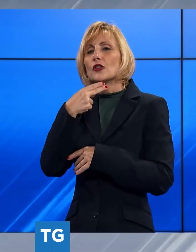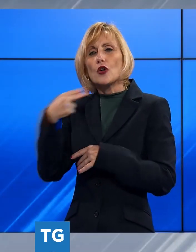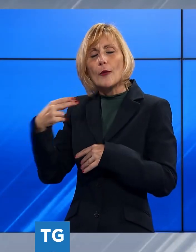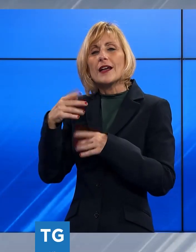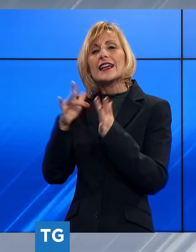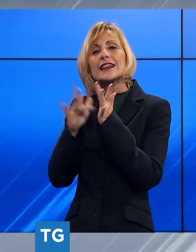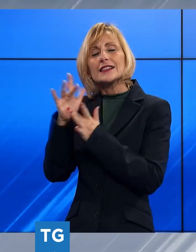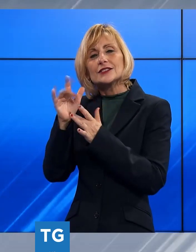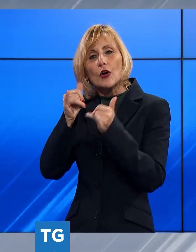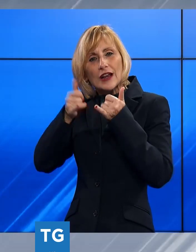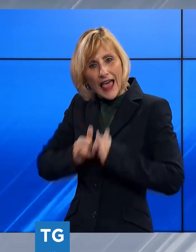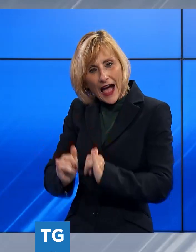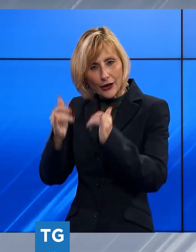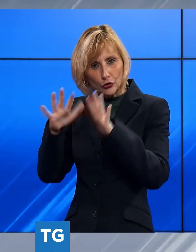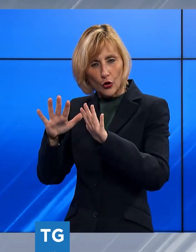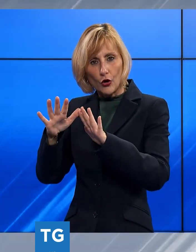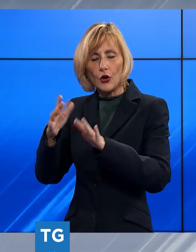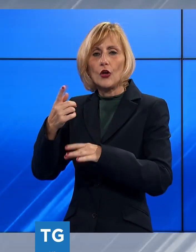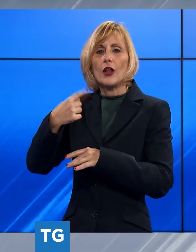la odiamo